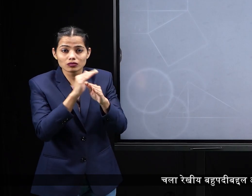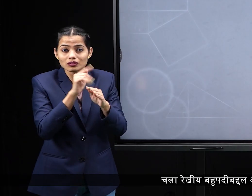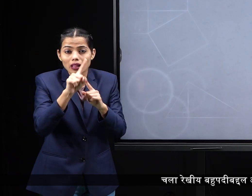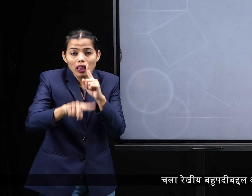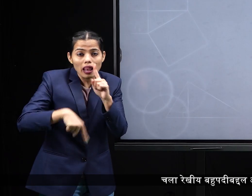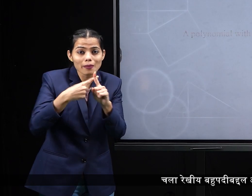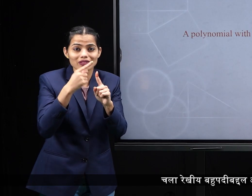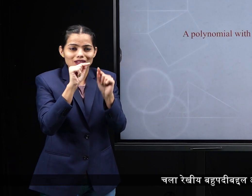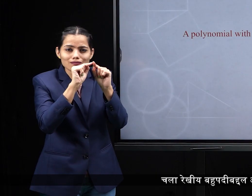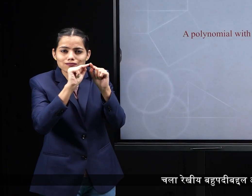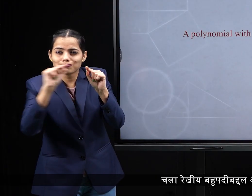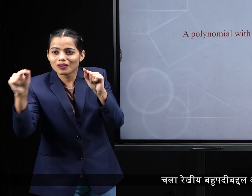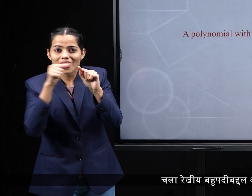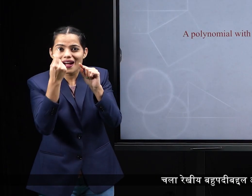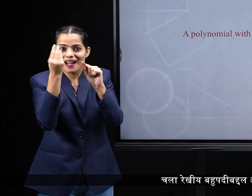रेखीय बहुपदीबद्दल अभ्यास करूया.